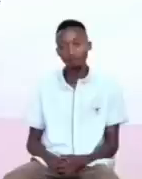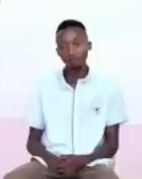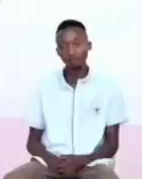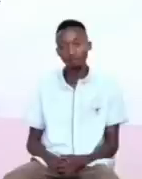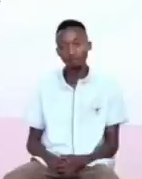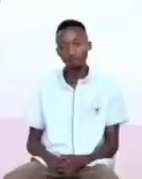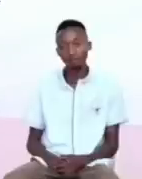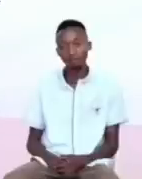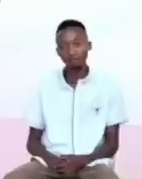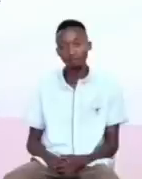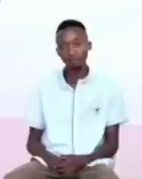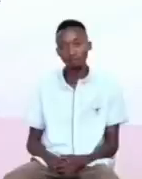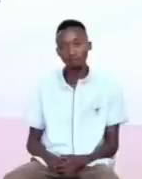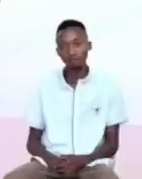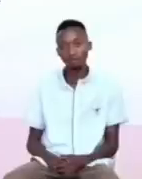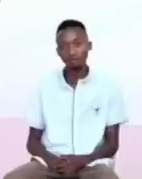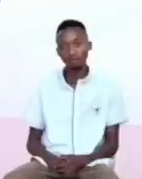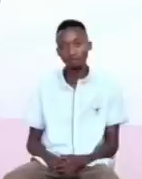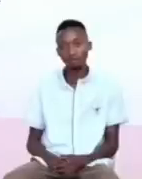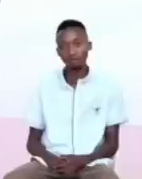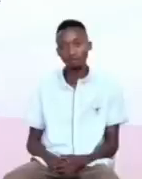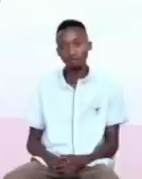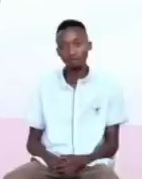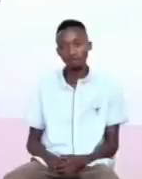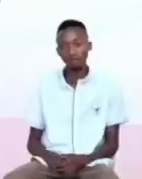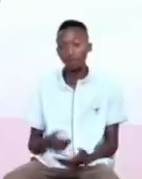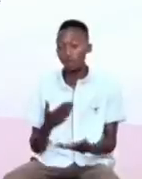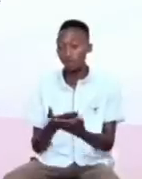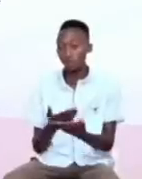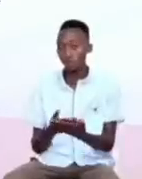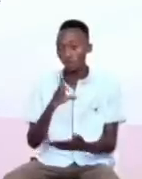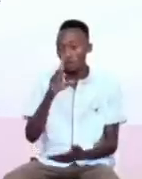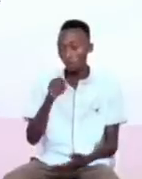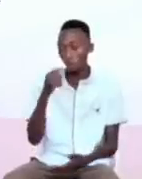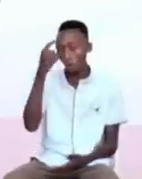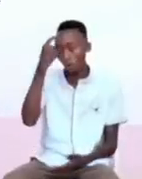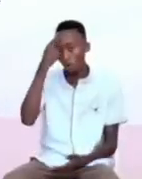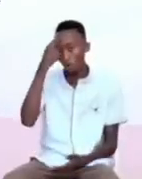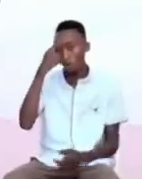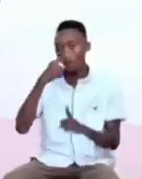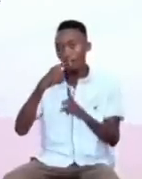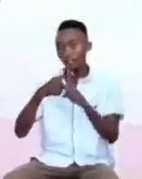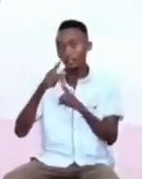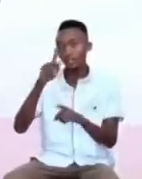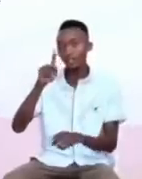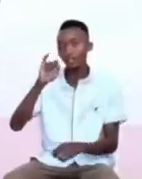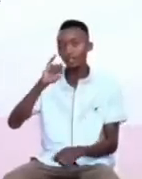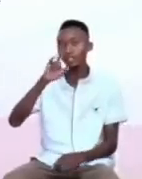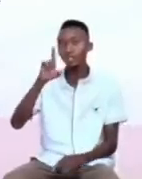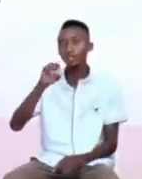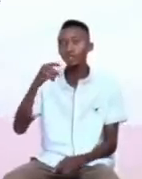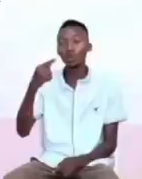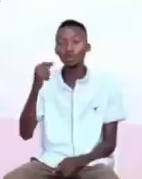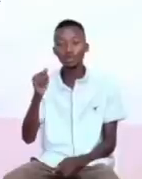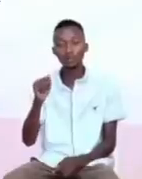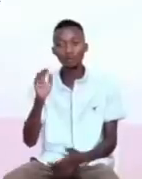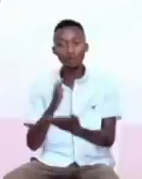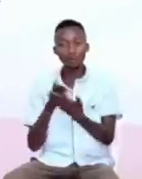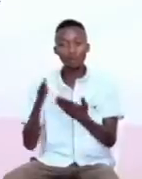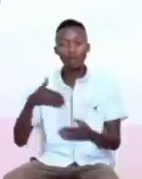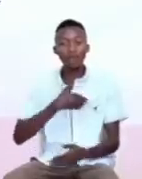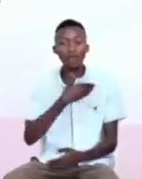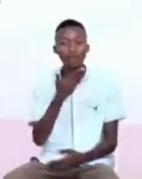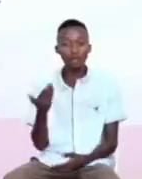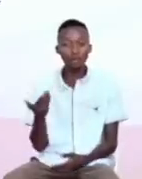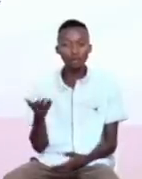Kiingia Mahubiri TV mtaona hii kitu tumekiunganisha pale katika moja ya shuhuda. Dodoma pale kanisa la Kizota. Kwaya yetu ilikuwa inaimba. Kwaya